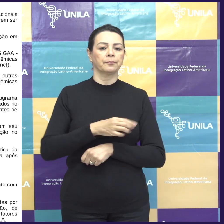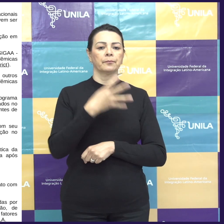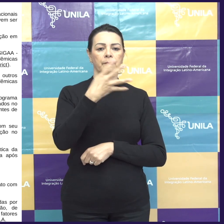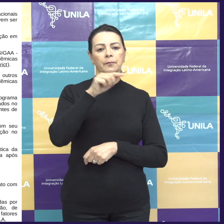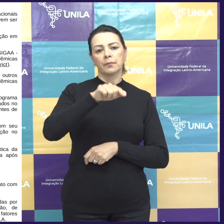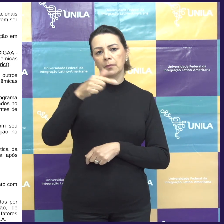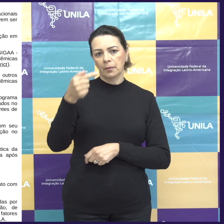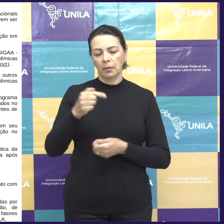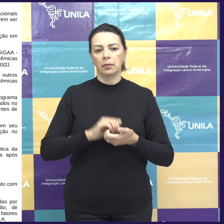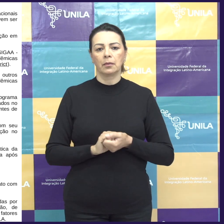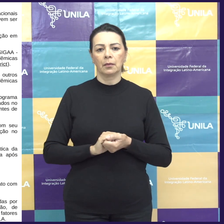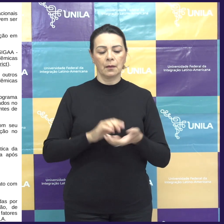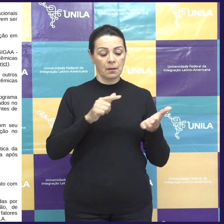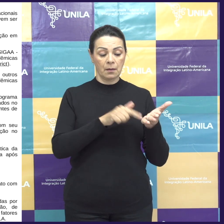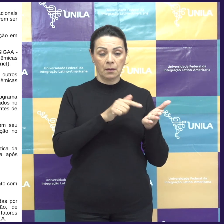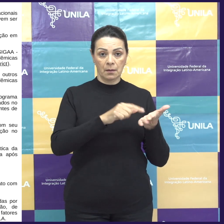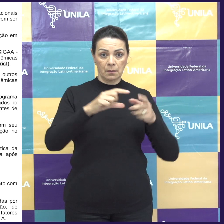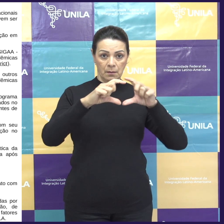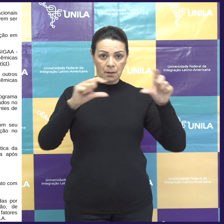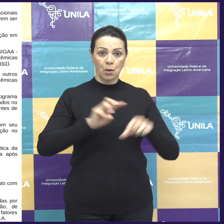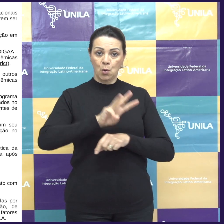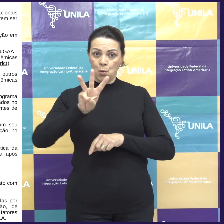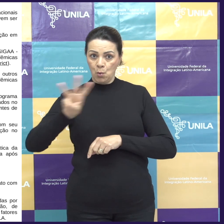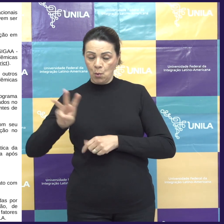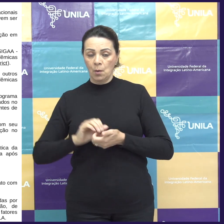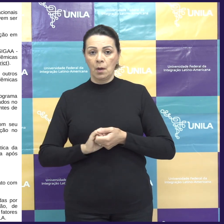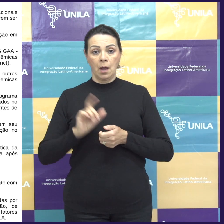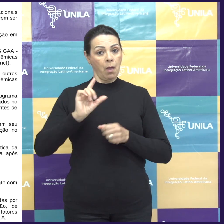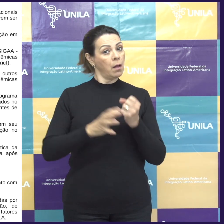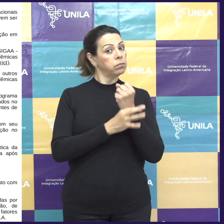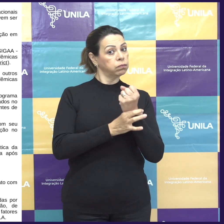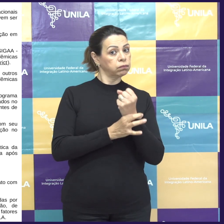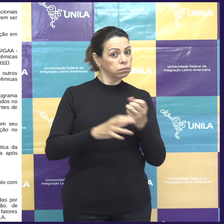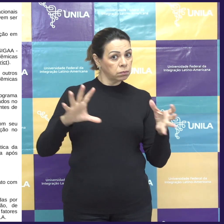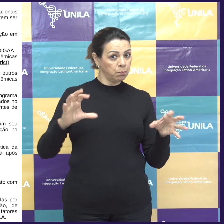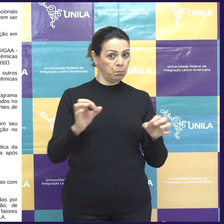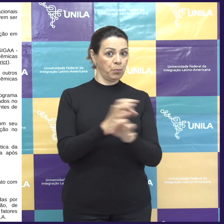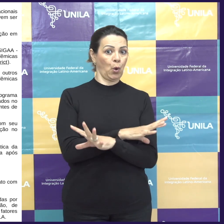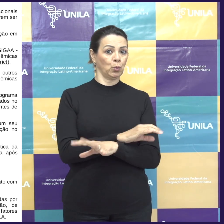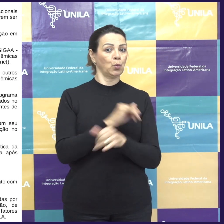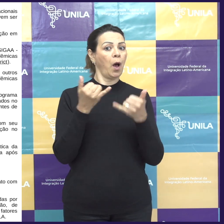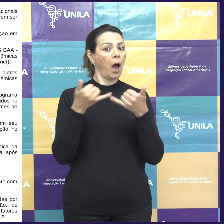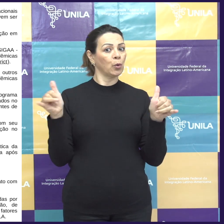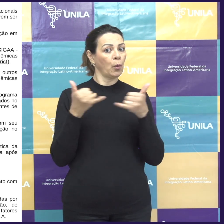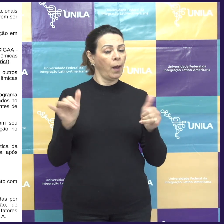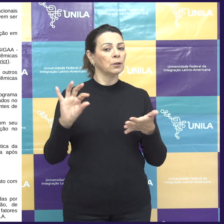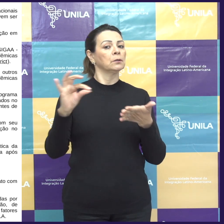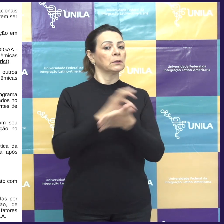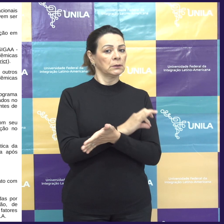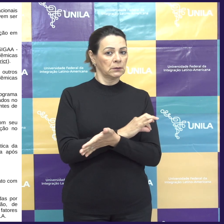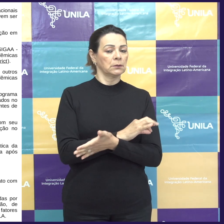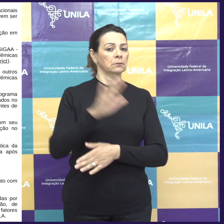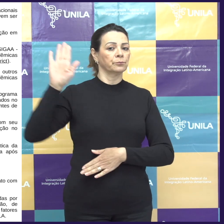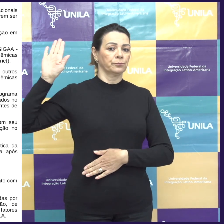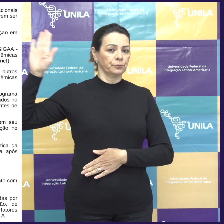4.7. O comprovante de inscrição online não assegura a homologação automática da inscrição